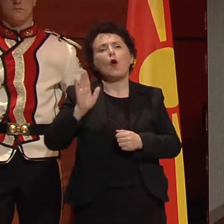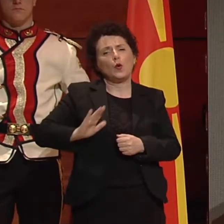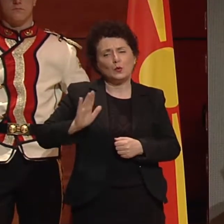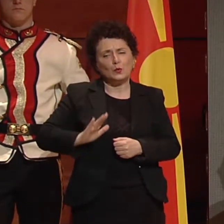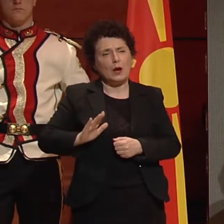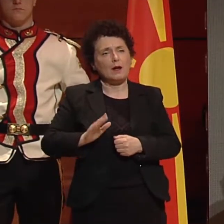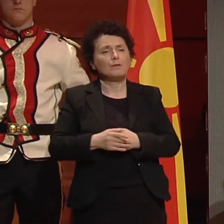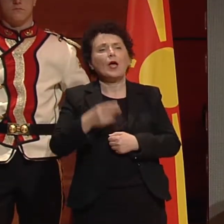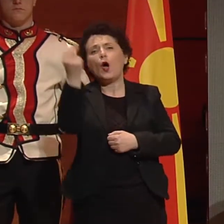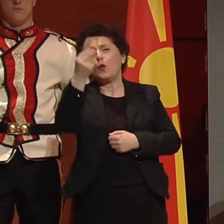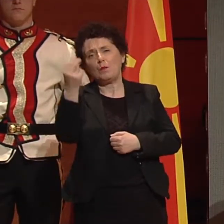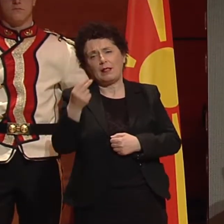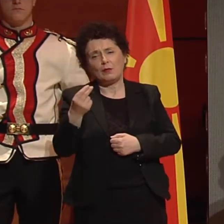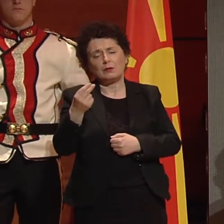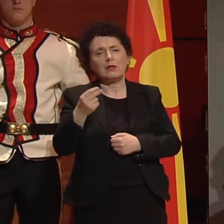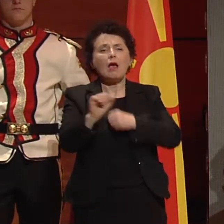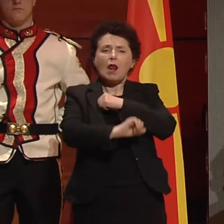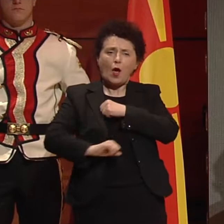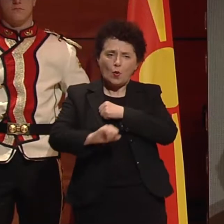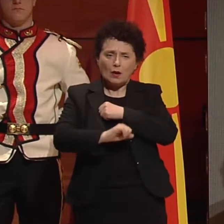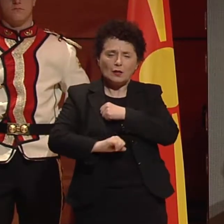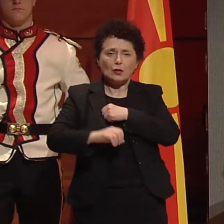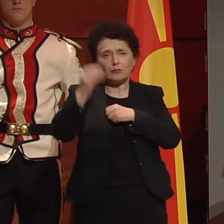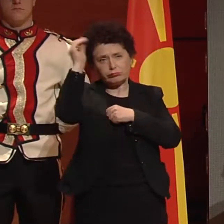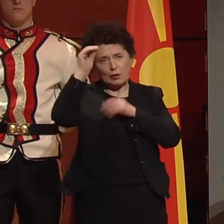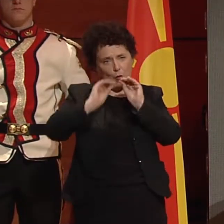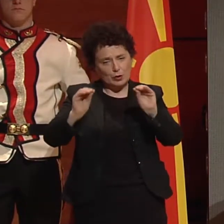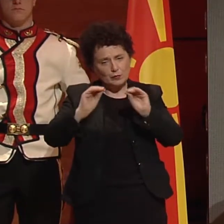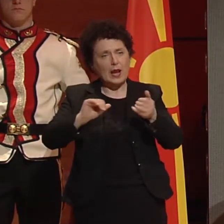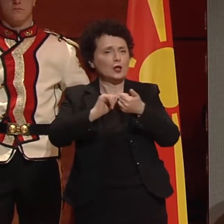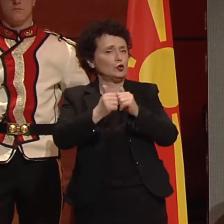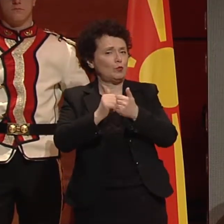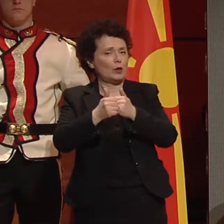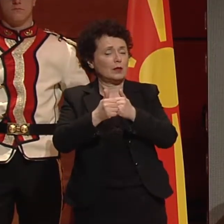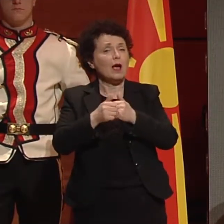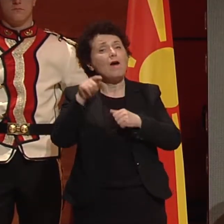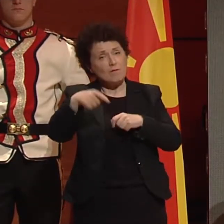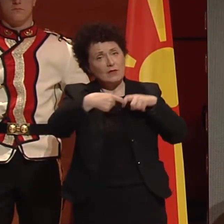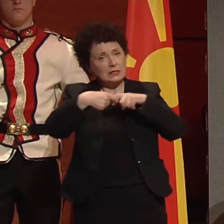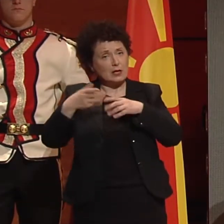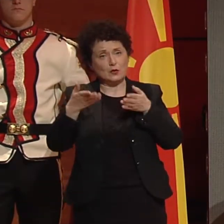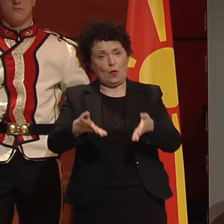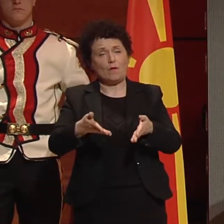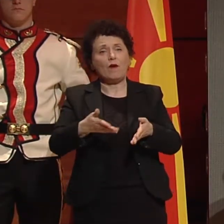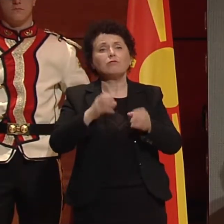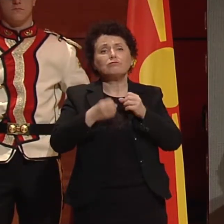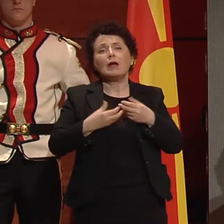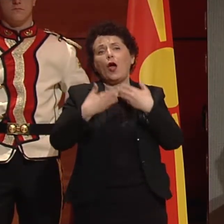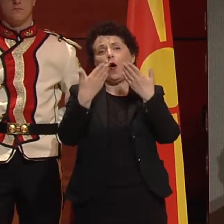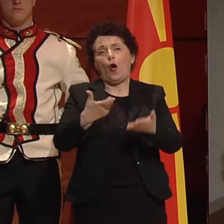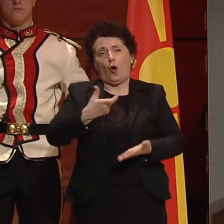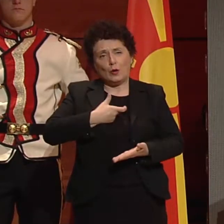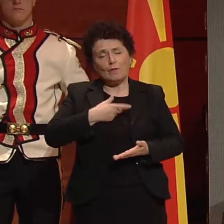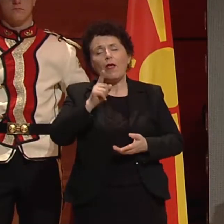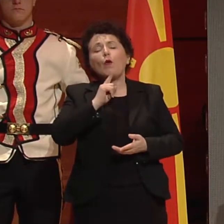културата, уметноста, науката, образованието и спортот. Во таа смисла, одликувањата, освен што